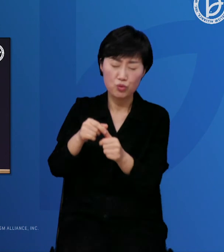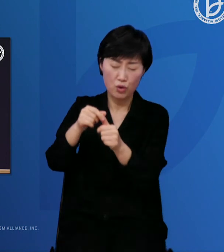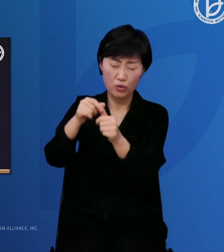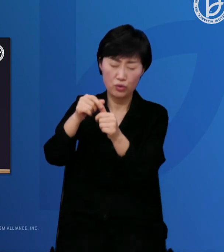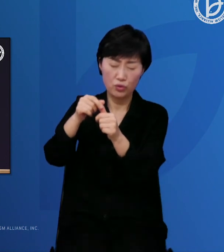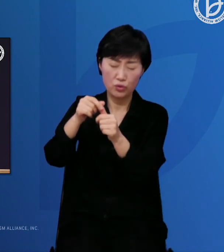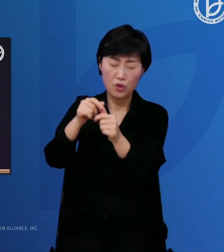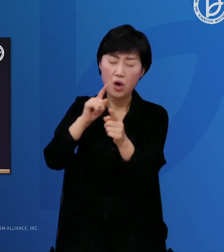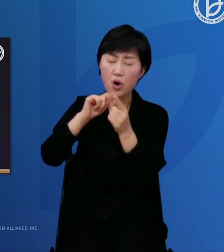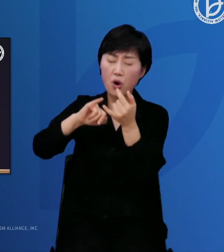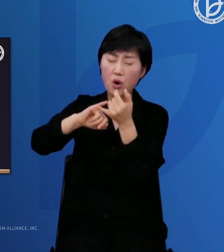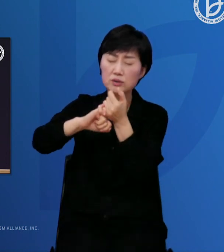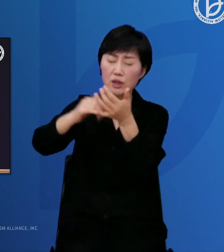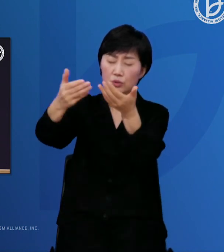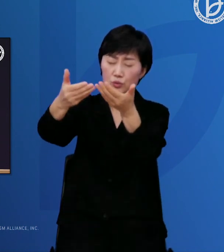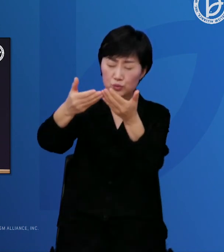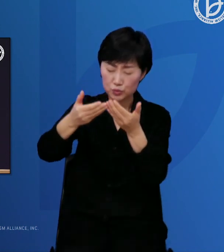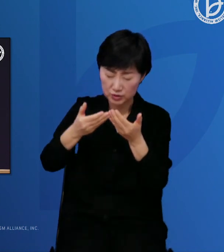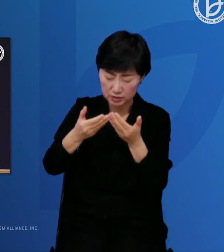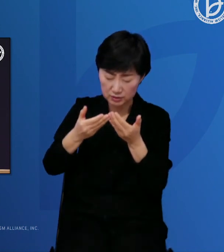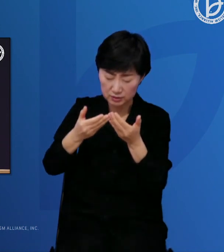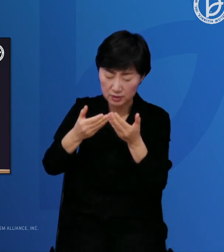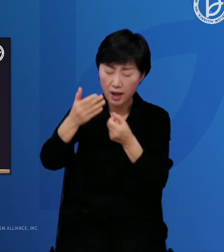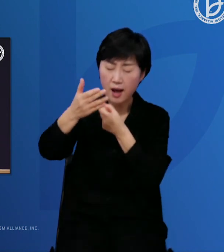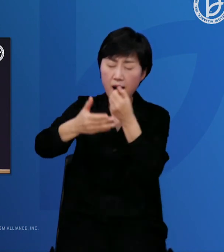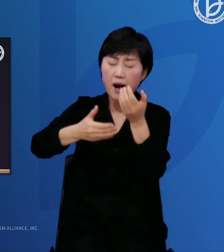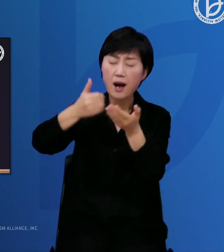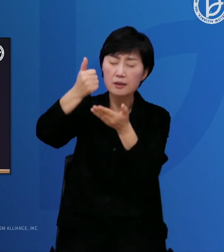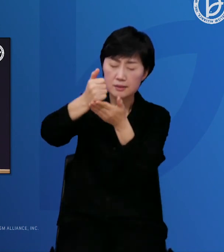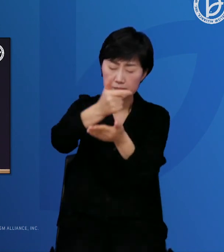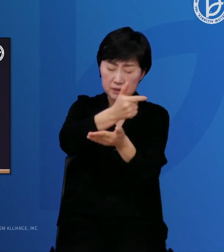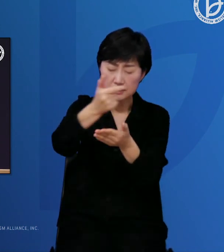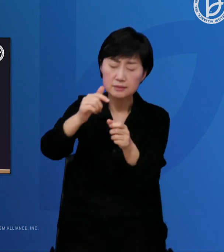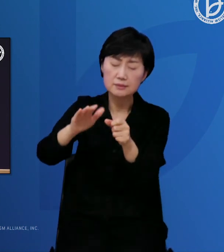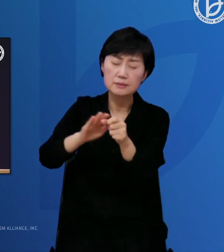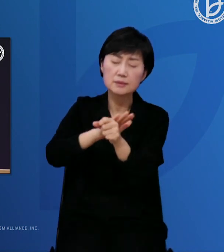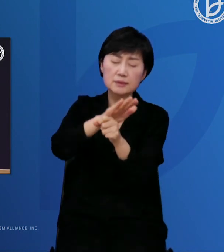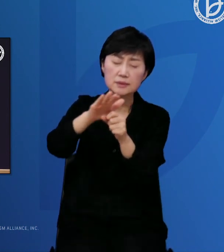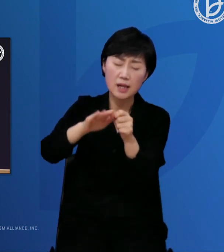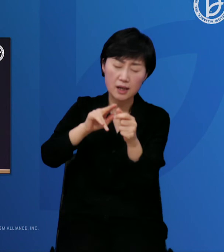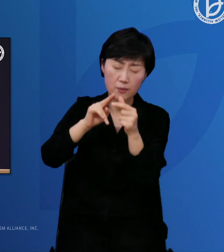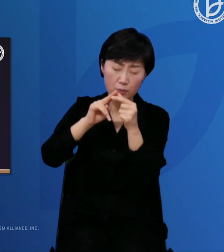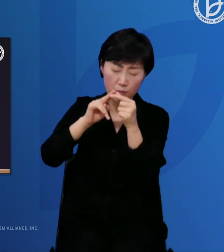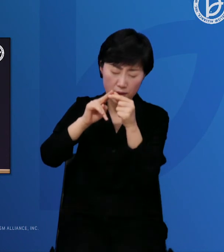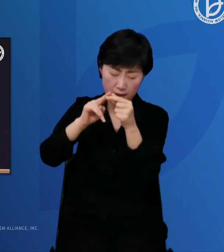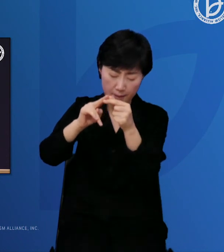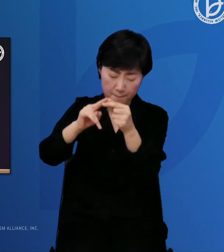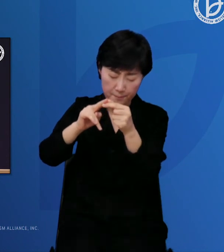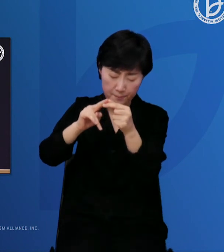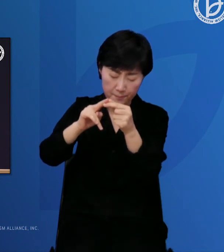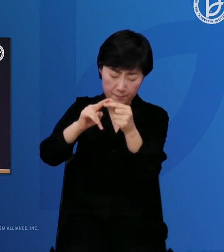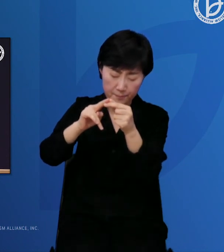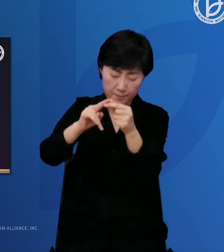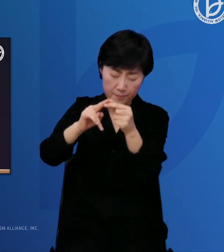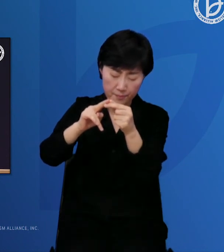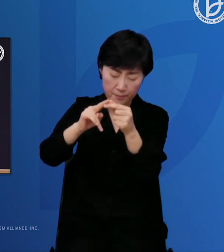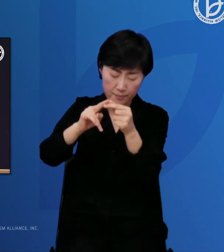구원과 언약을 주신 하나님의 크신 사랑하심과 the great love of God for giving us salvation and the